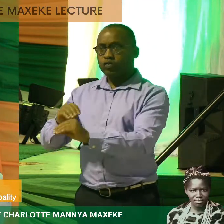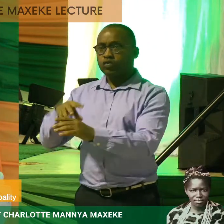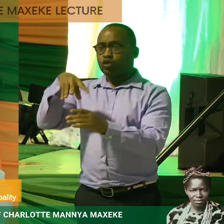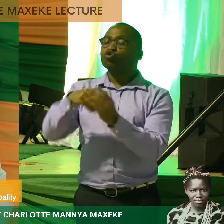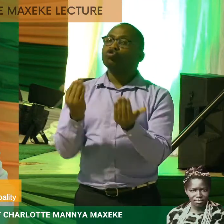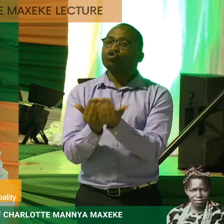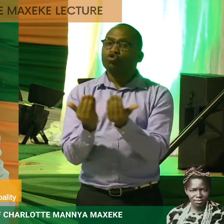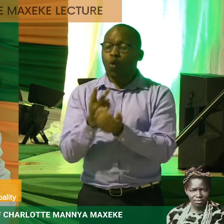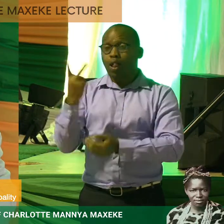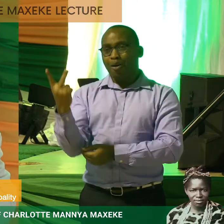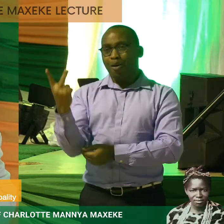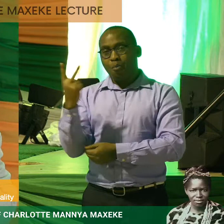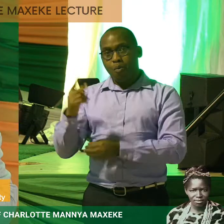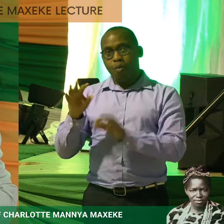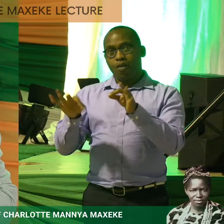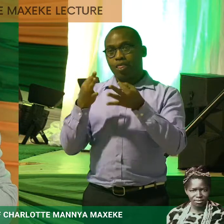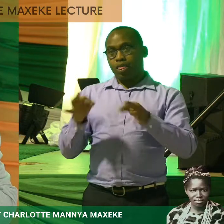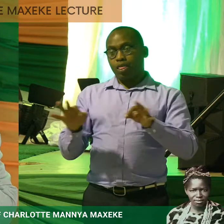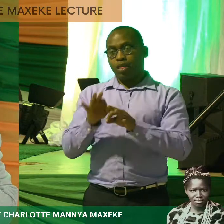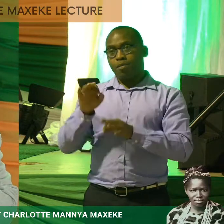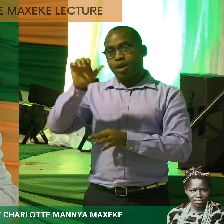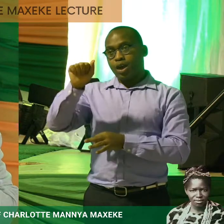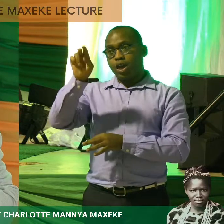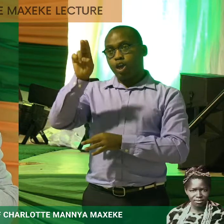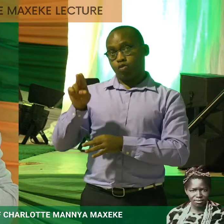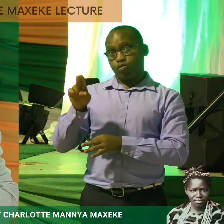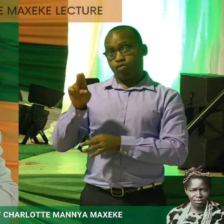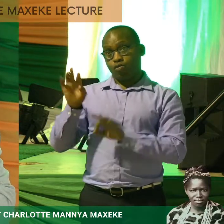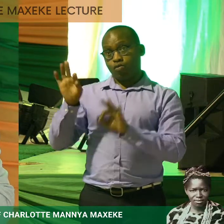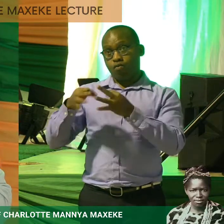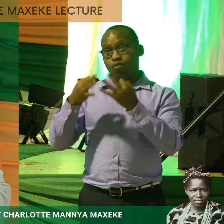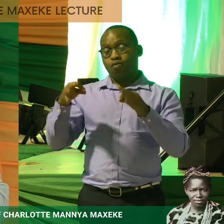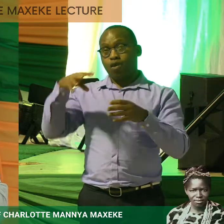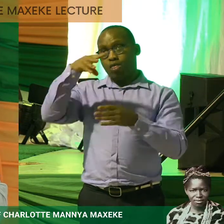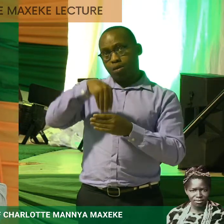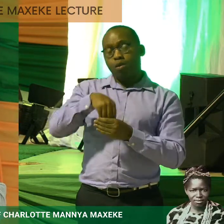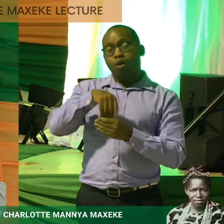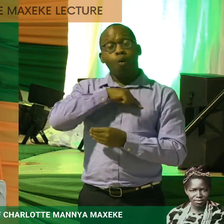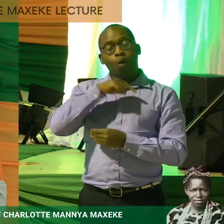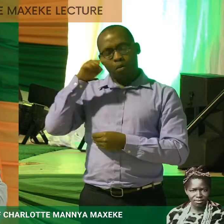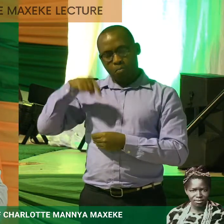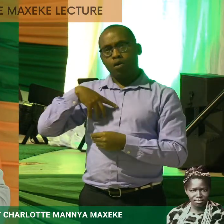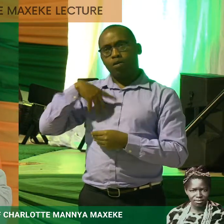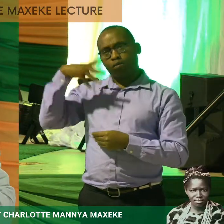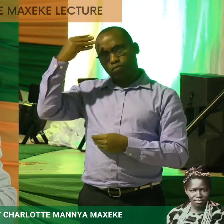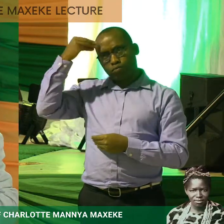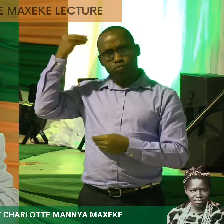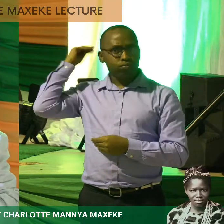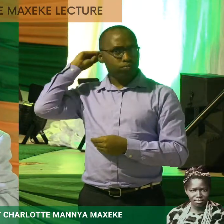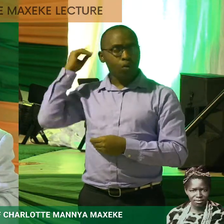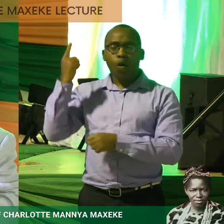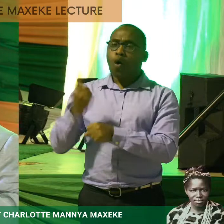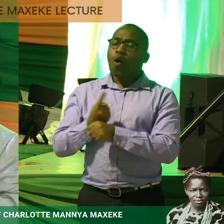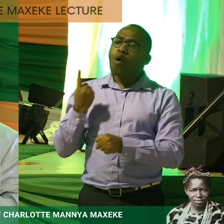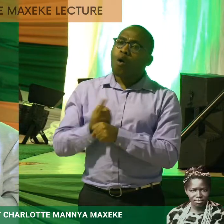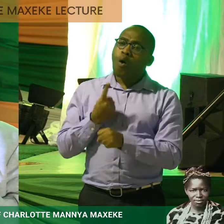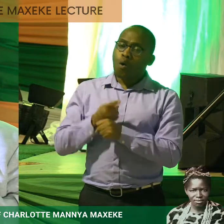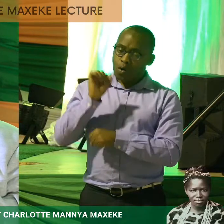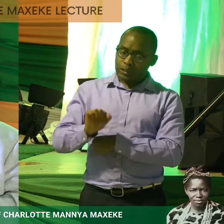wase Africa ukwenza into bana sobambe njengoweli welizweli